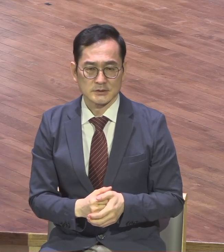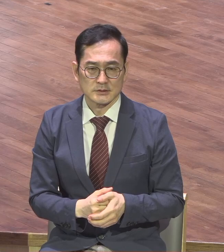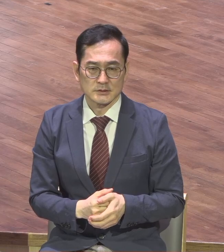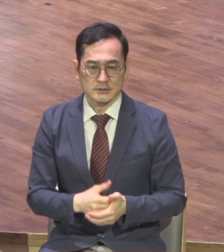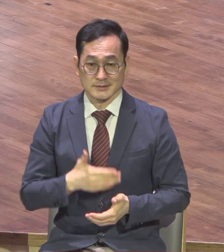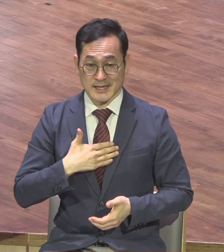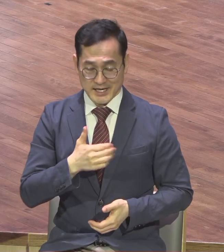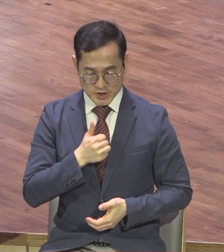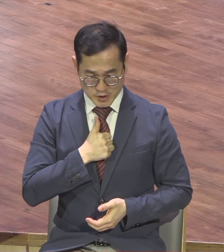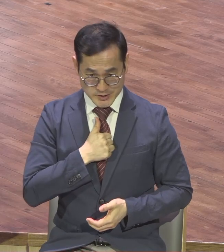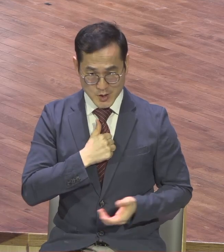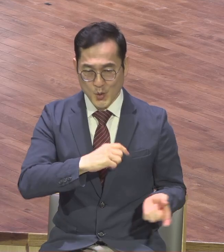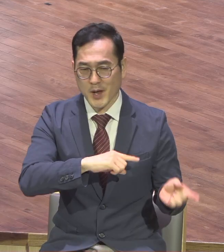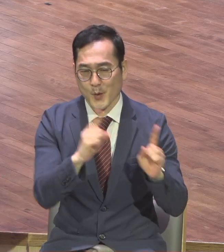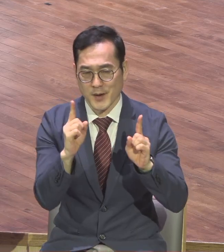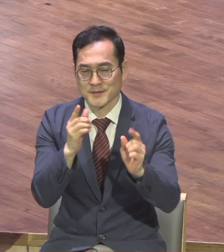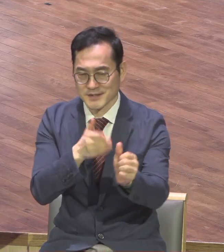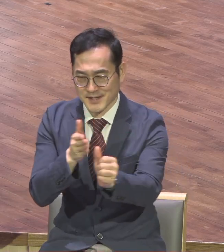회복합시다.